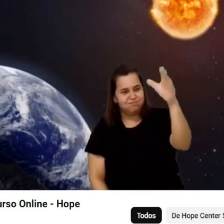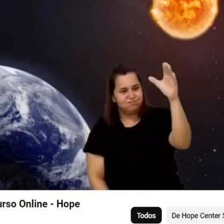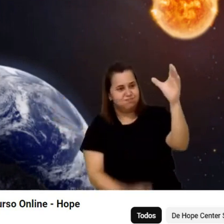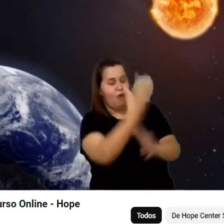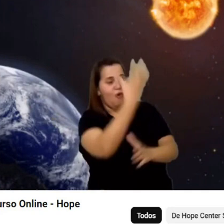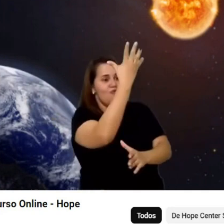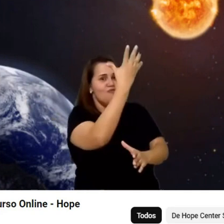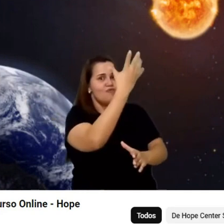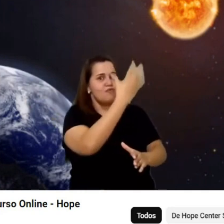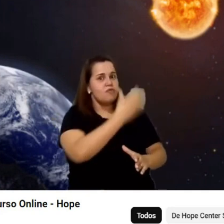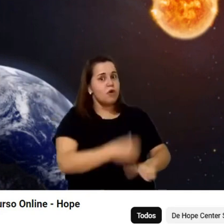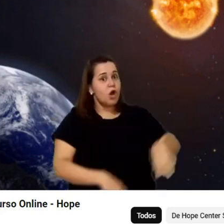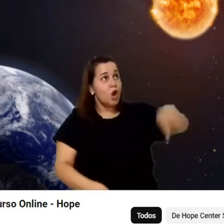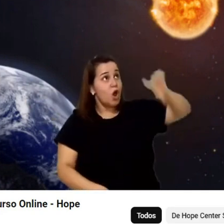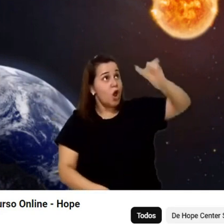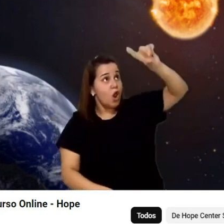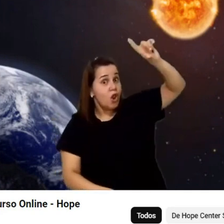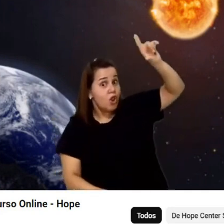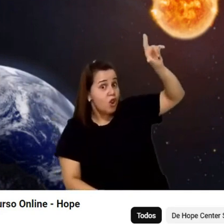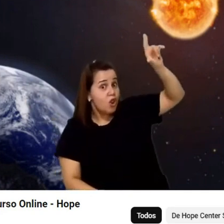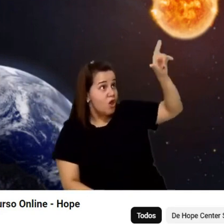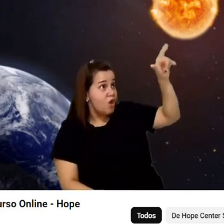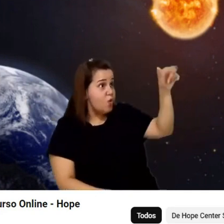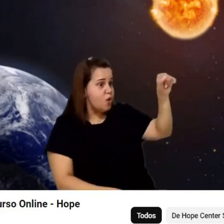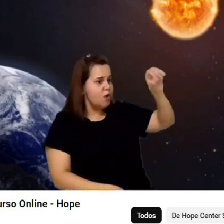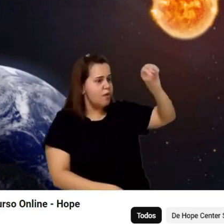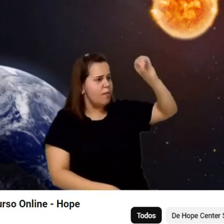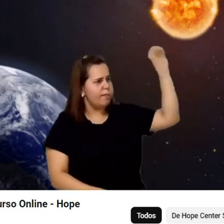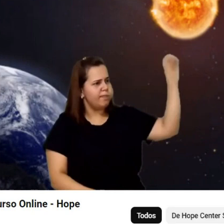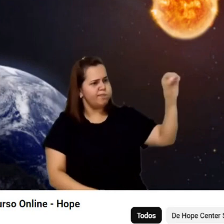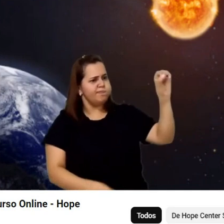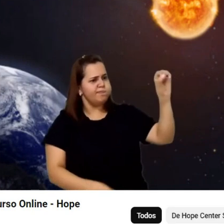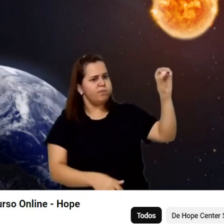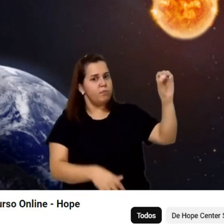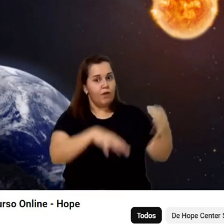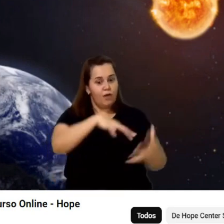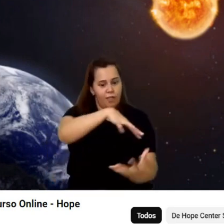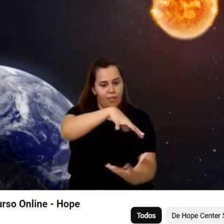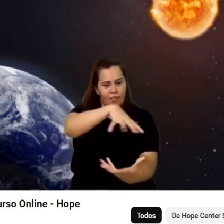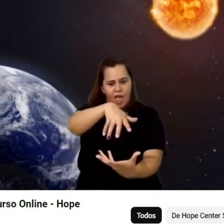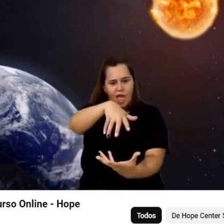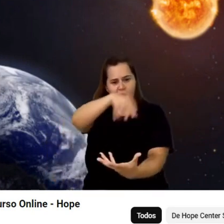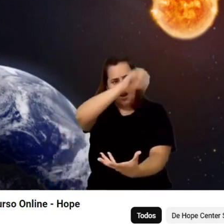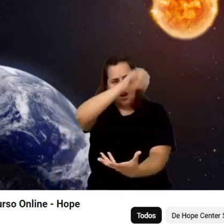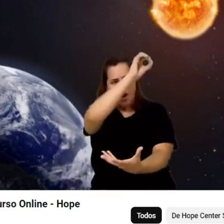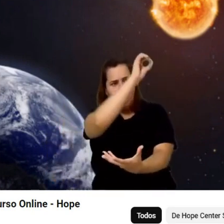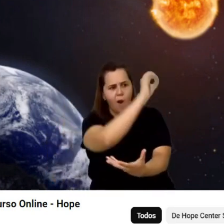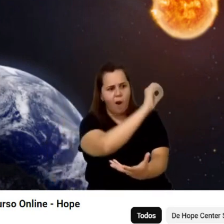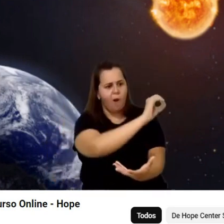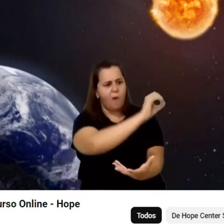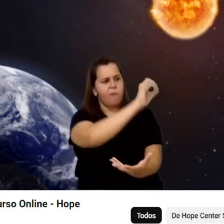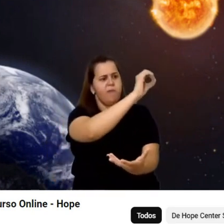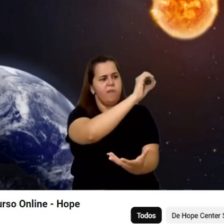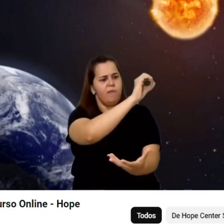Todos esses astros, estrelas, Deus criou. E ele colocou a lua para iluminar de noite